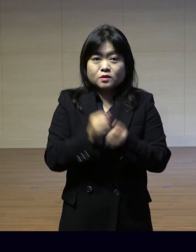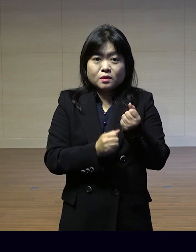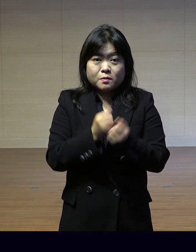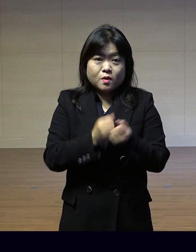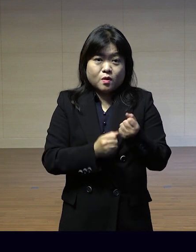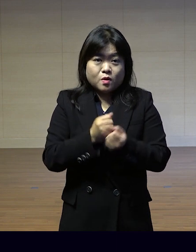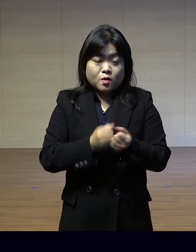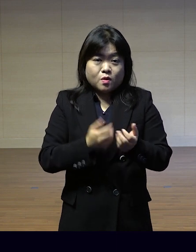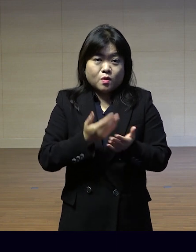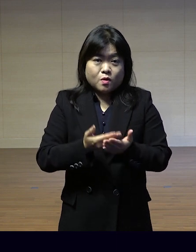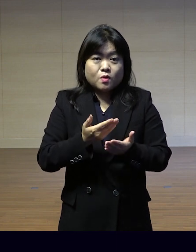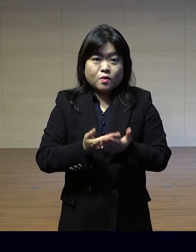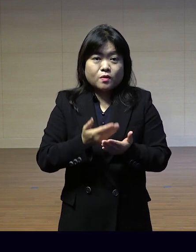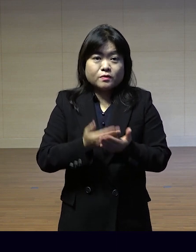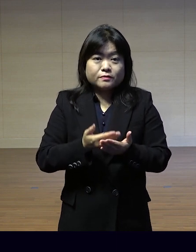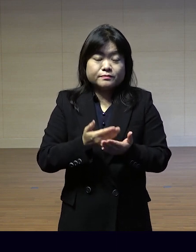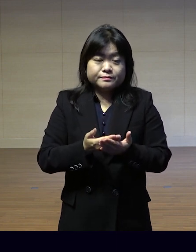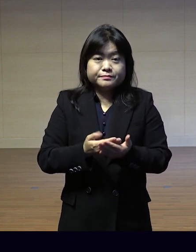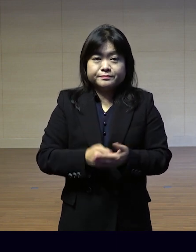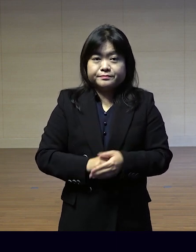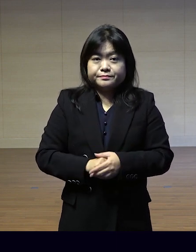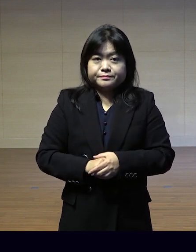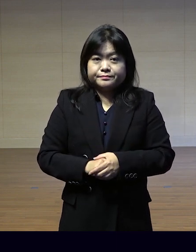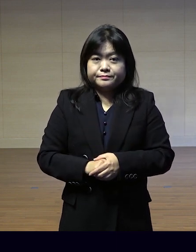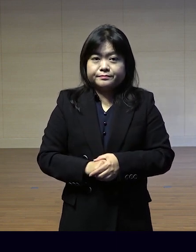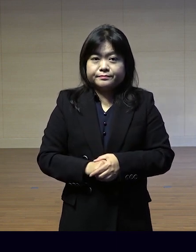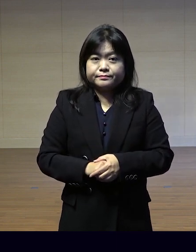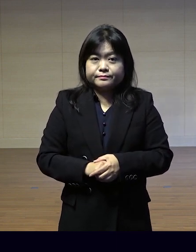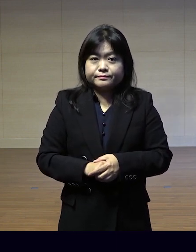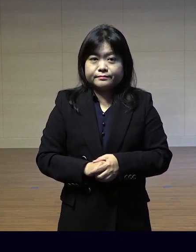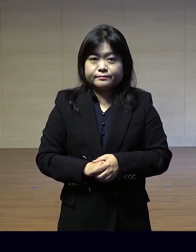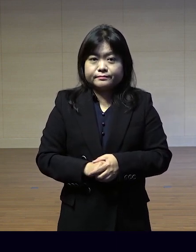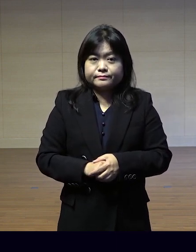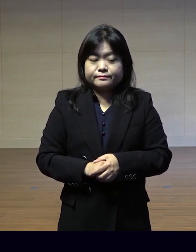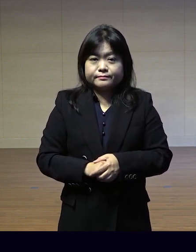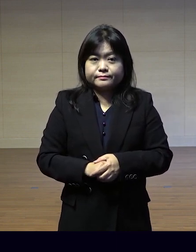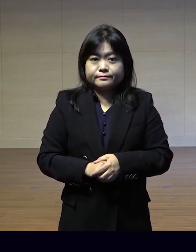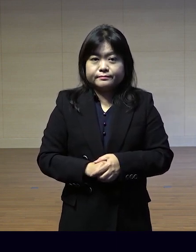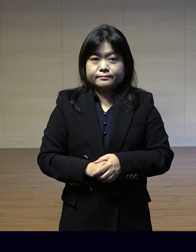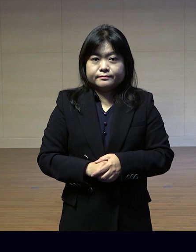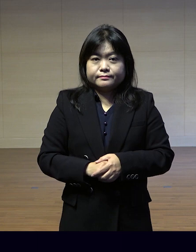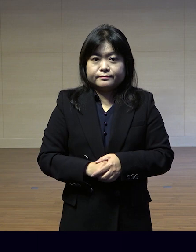한번 답변을 듣고 여러분 질문을 받도록 하겠습니다.